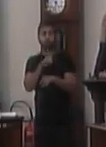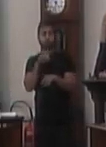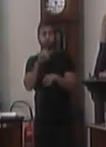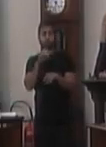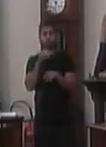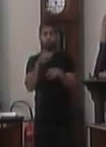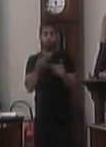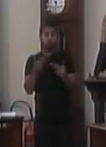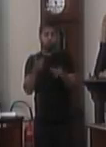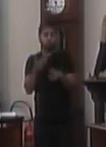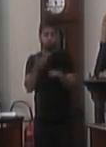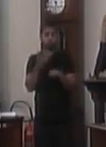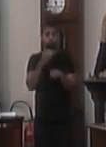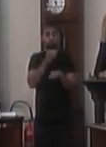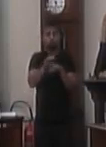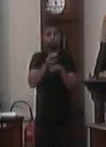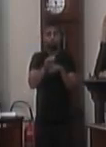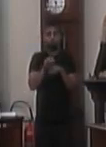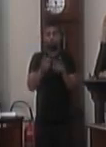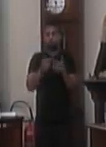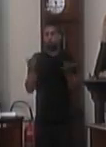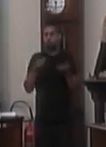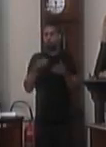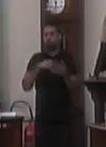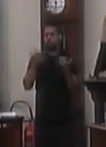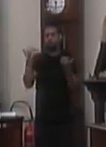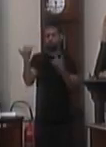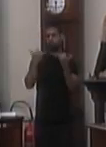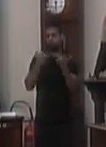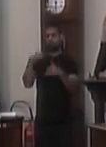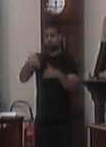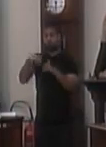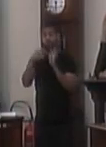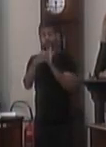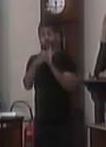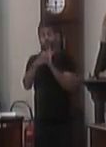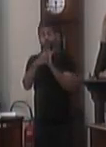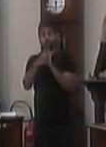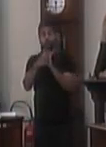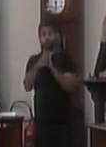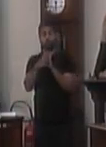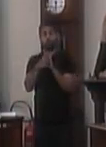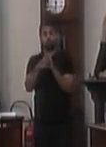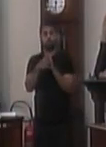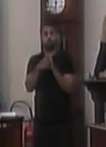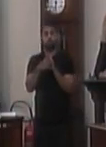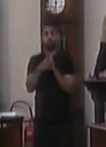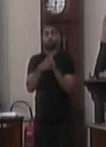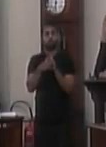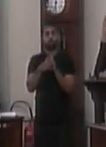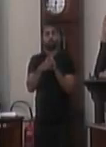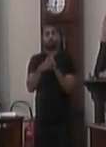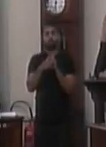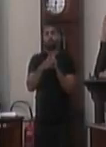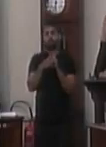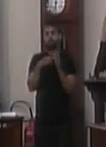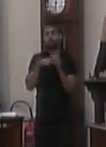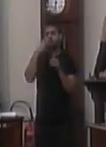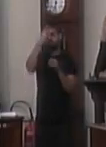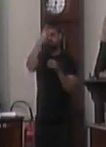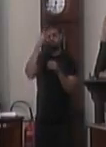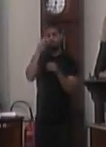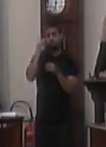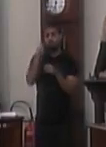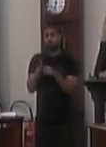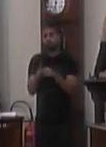relação ao concurso. Que hoje a gente tem a informação dentro dessa casa que muitos funcionários irão se aposentar. Então